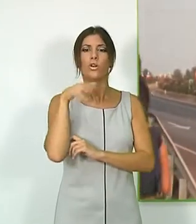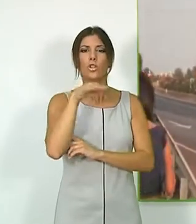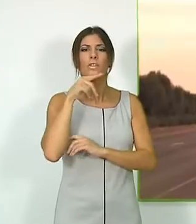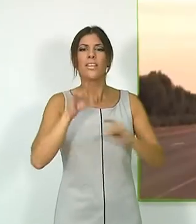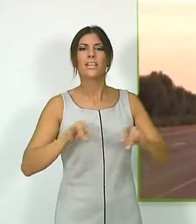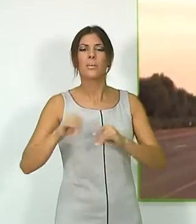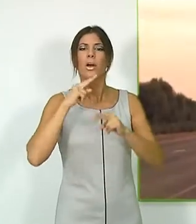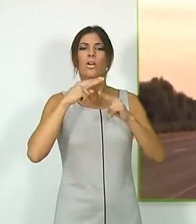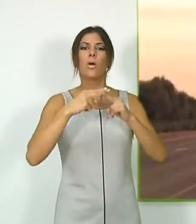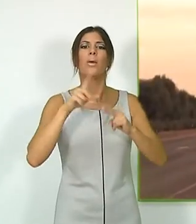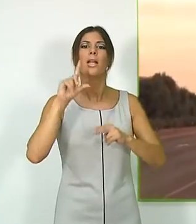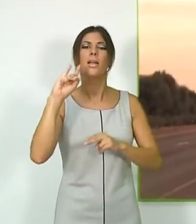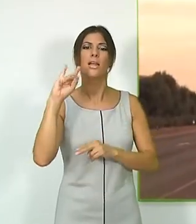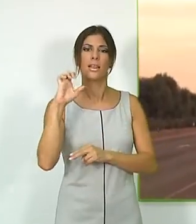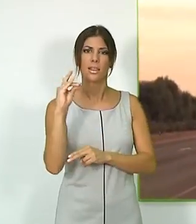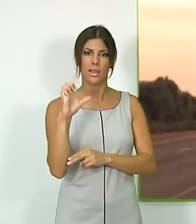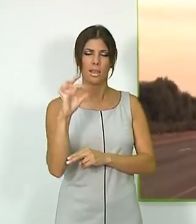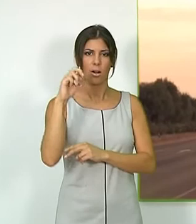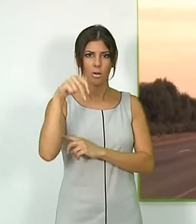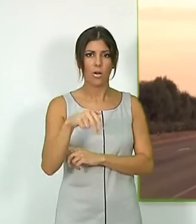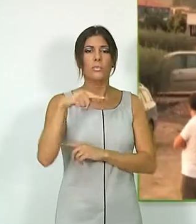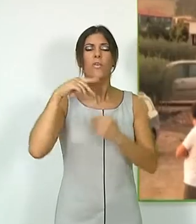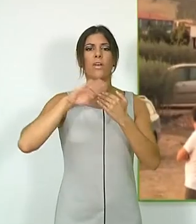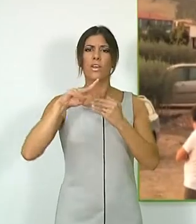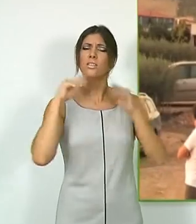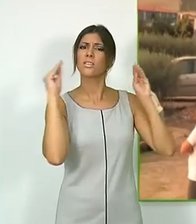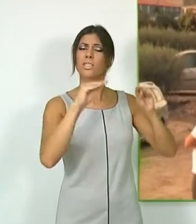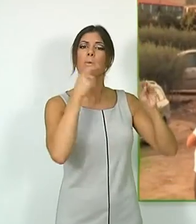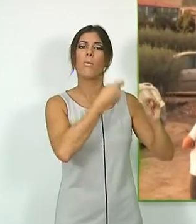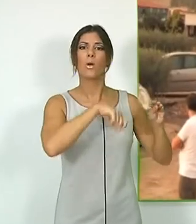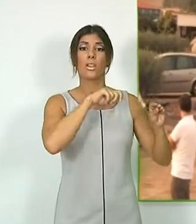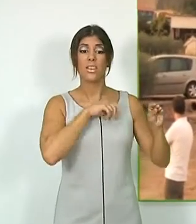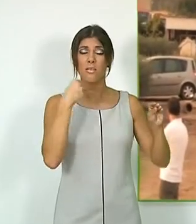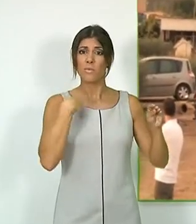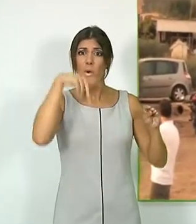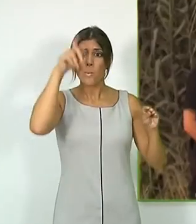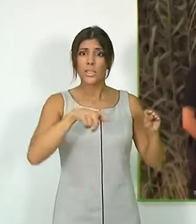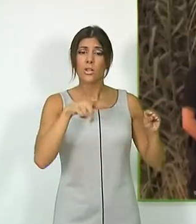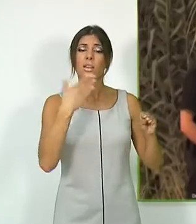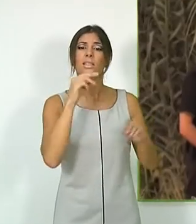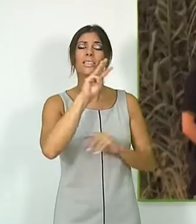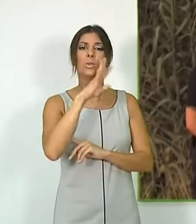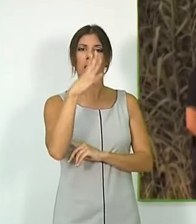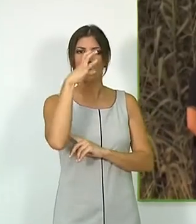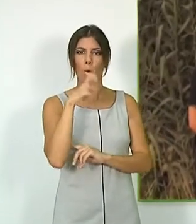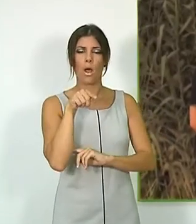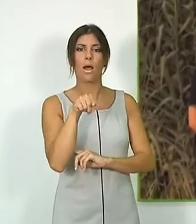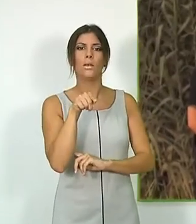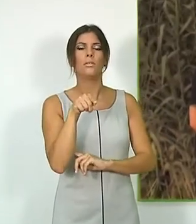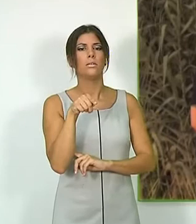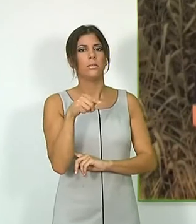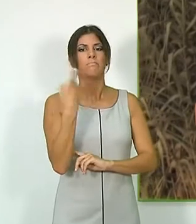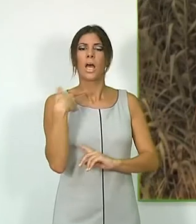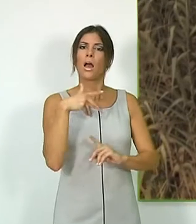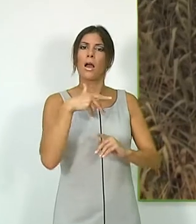del domingo en un descampado de la barriada de Liguerón. Un vecino ha alertado a la policía de que el presunto homicida, de 34